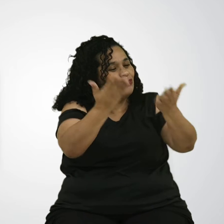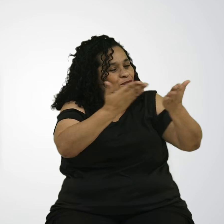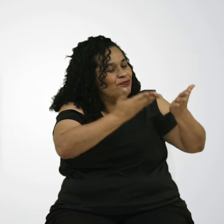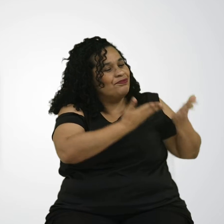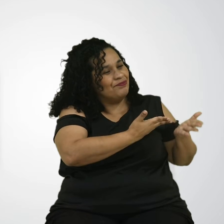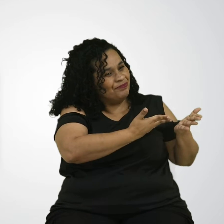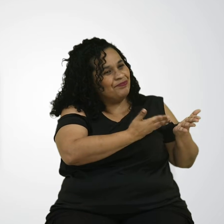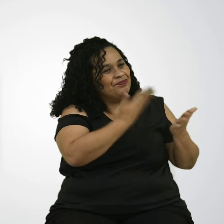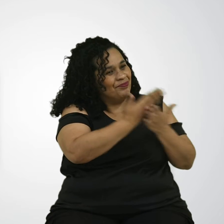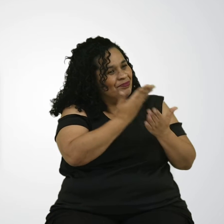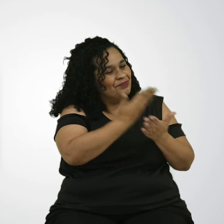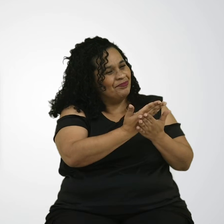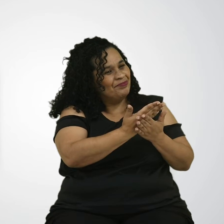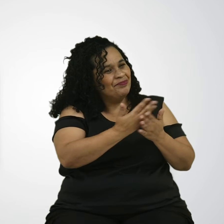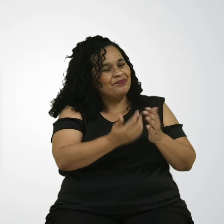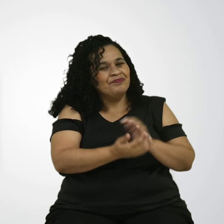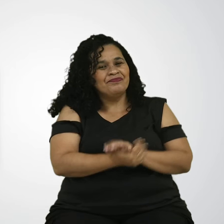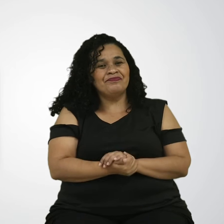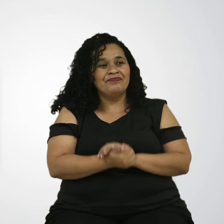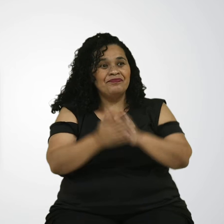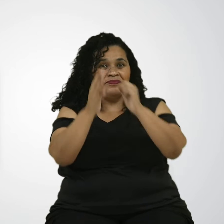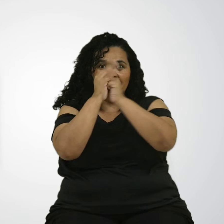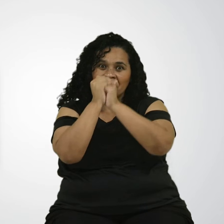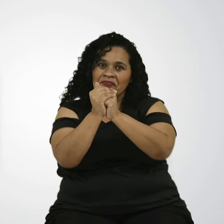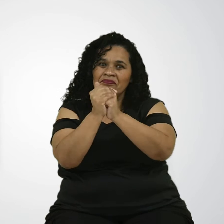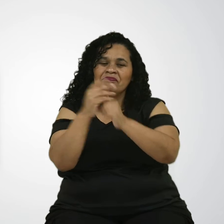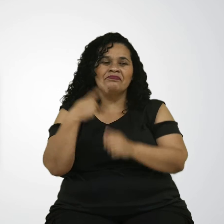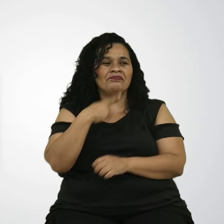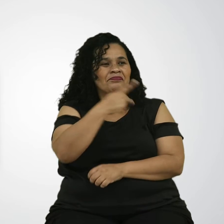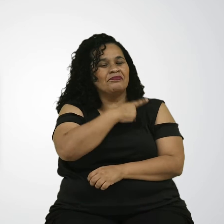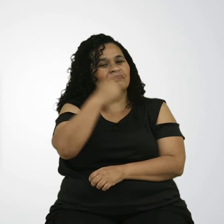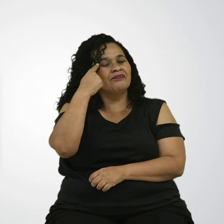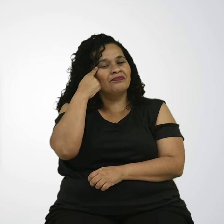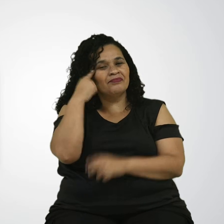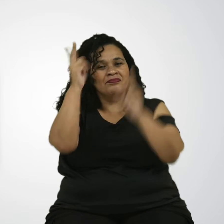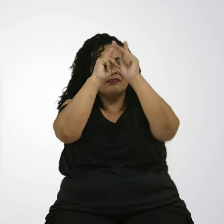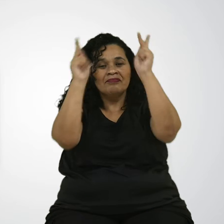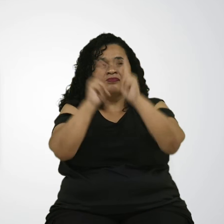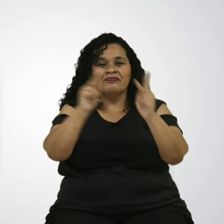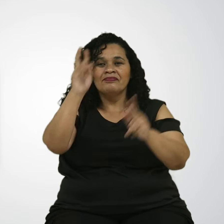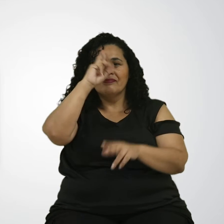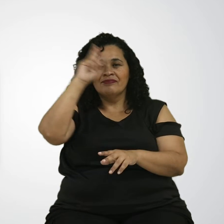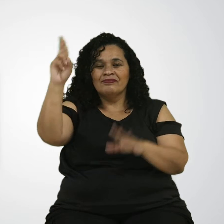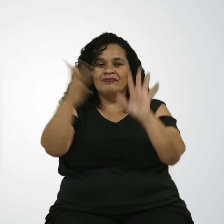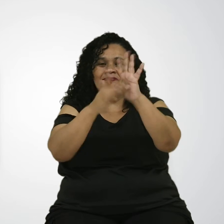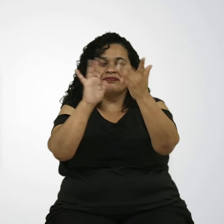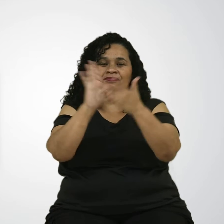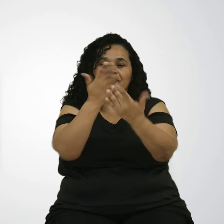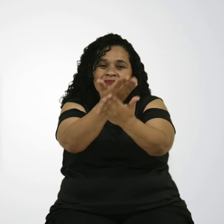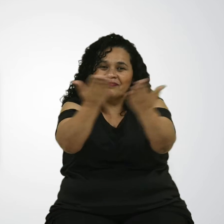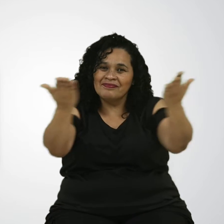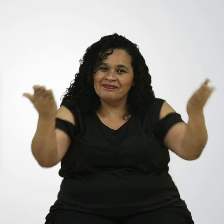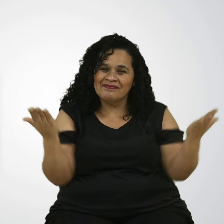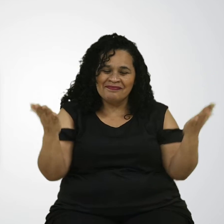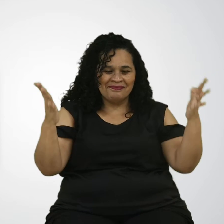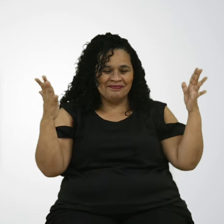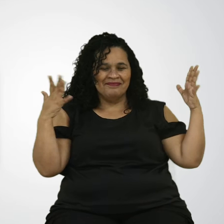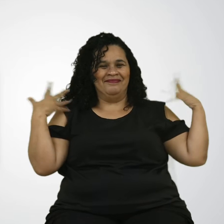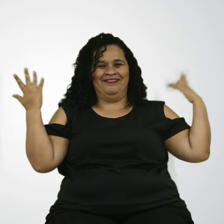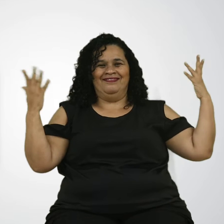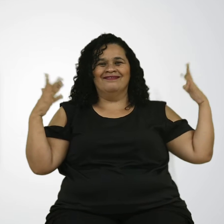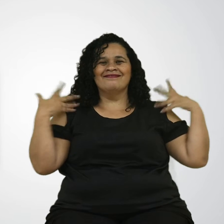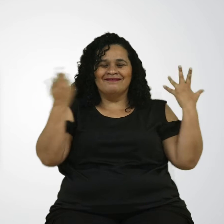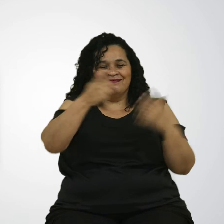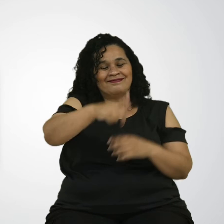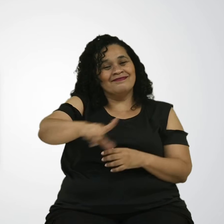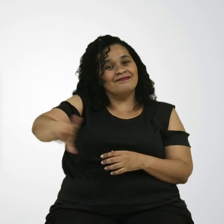lição bíblica. Amém, pastor Samuel. Paz do Senhor Jesus, irmãos e irmãs, é uma alegria poder estar aqui novamente, né? E é